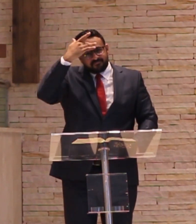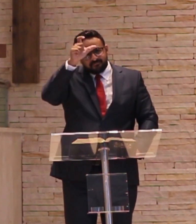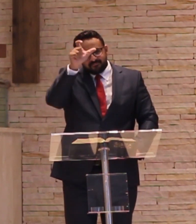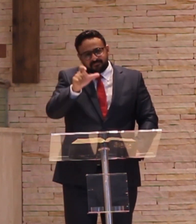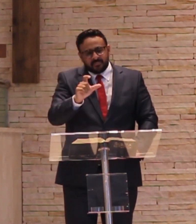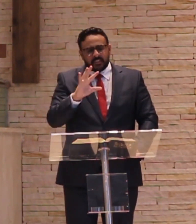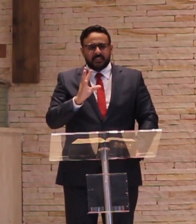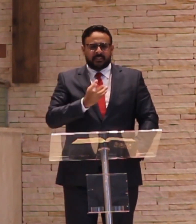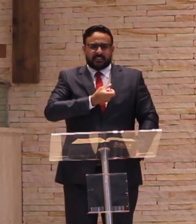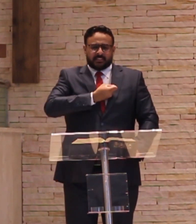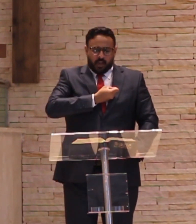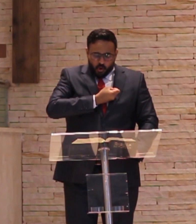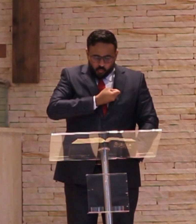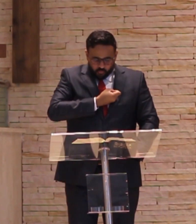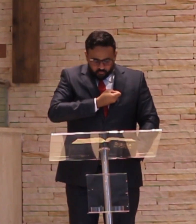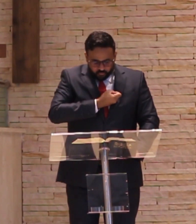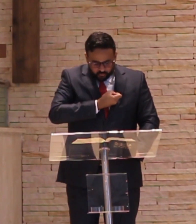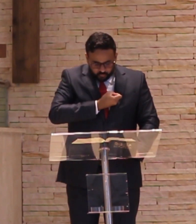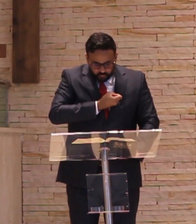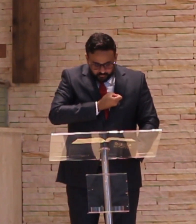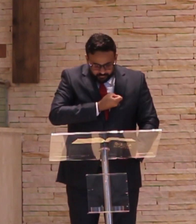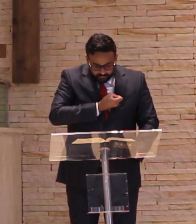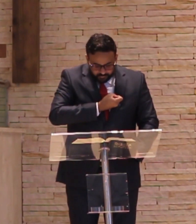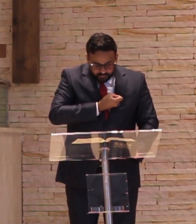Cristo nos resgatou